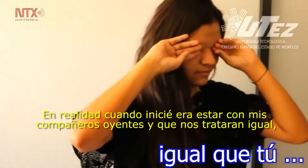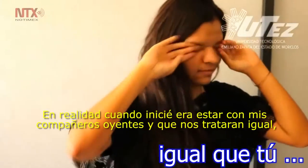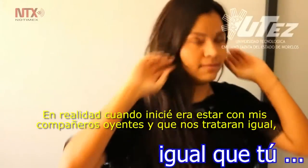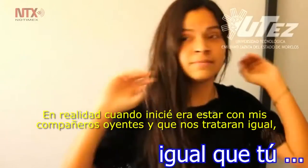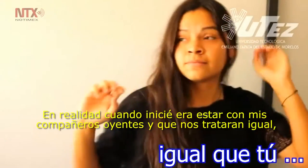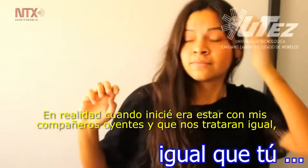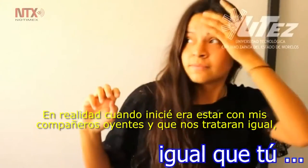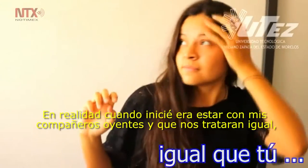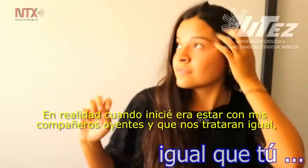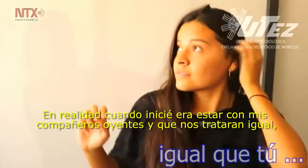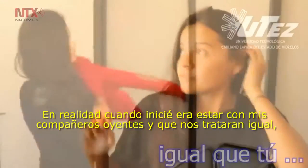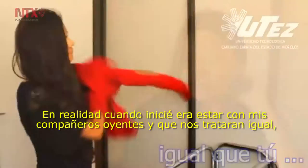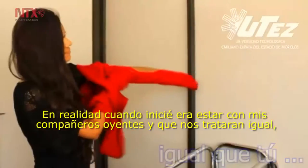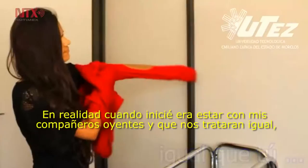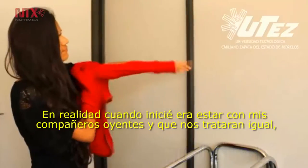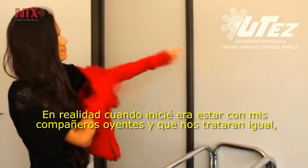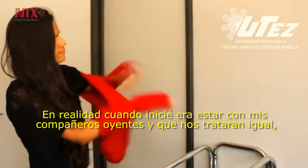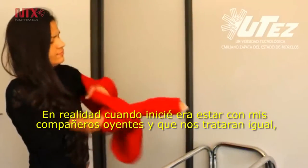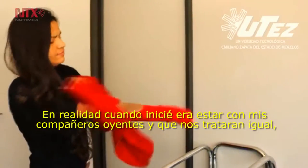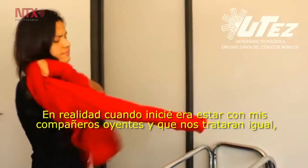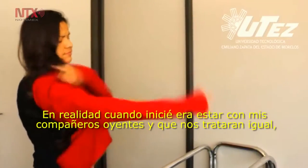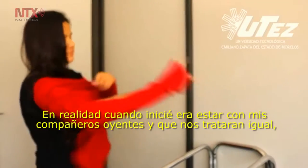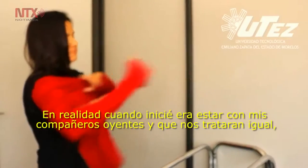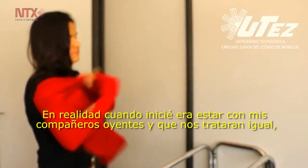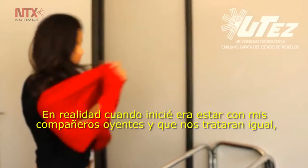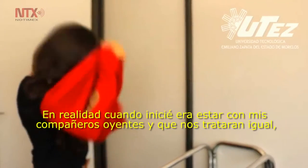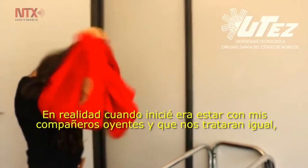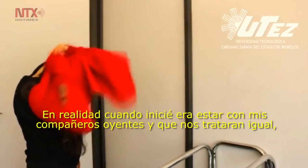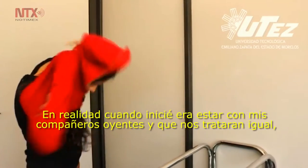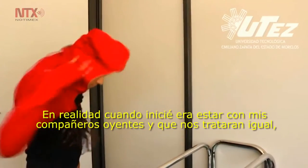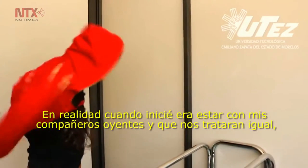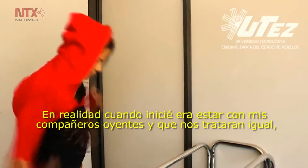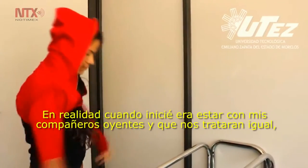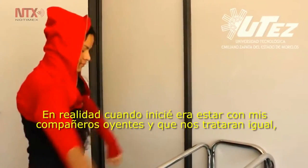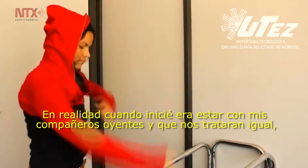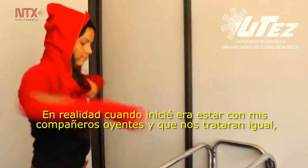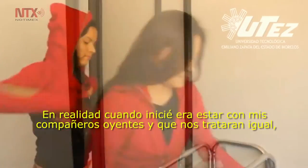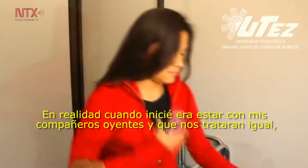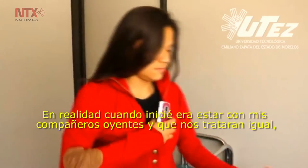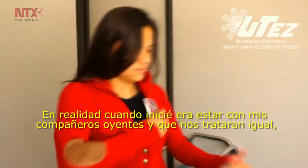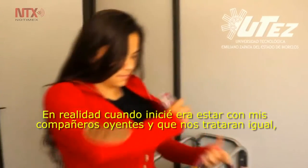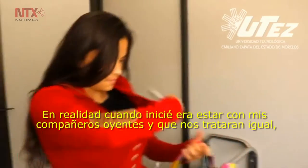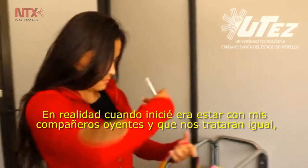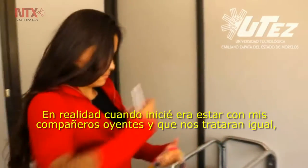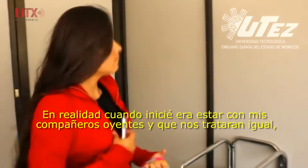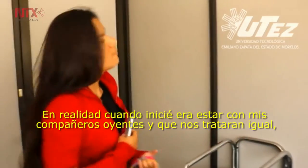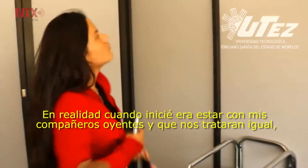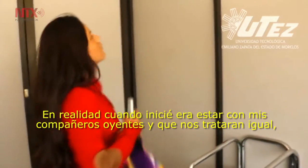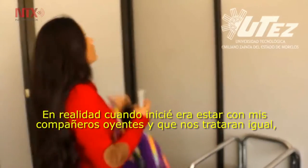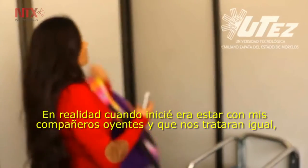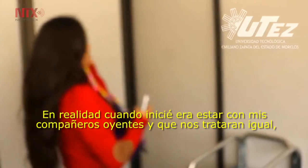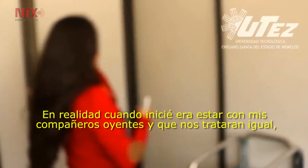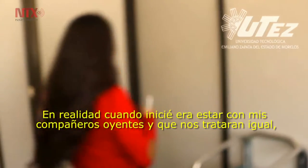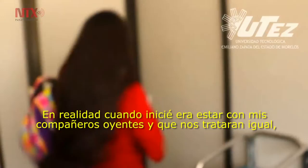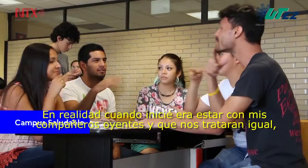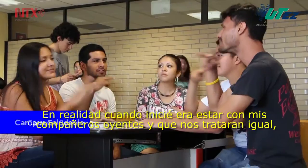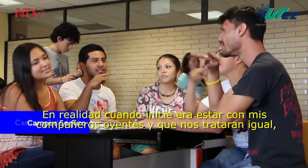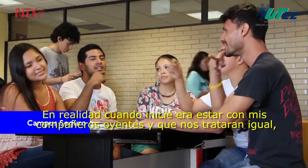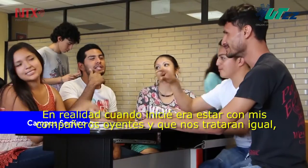Pues en realidad cuando inicié era estar con mis compañeros oyentes y